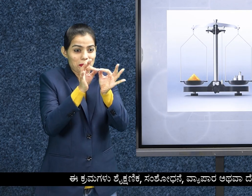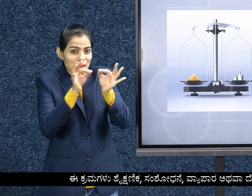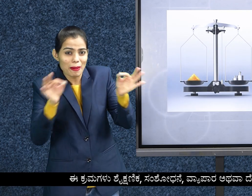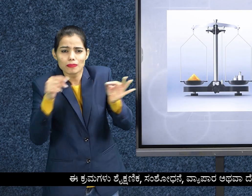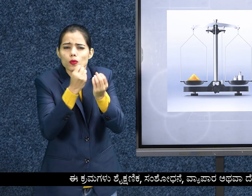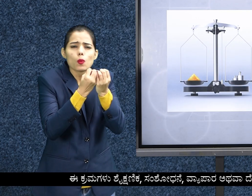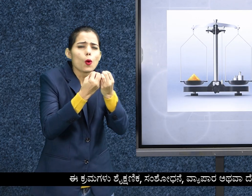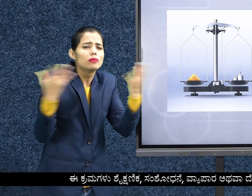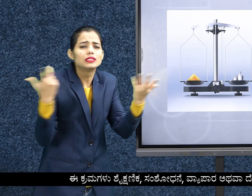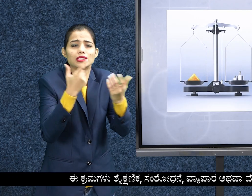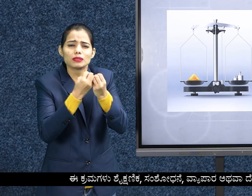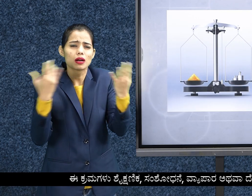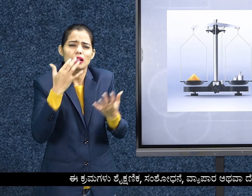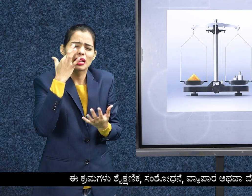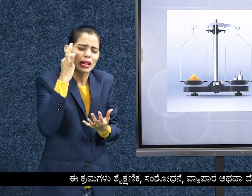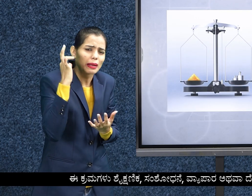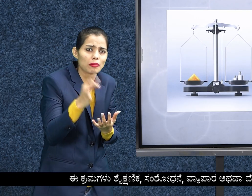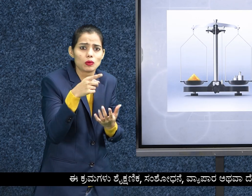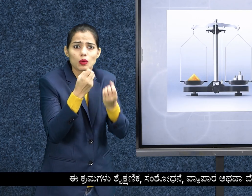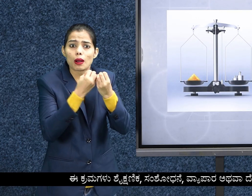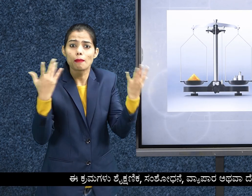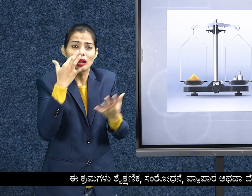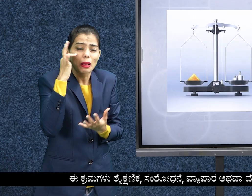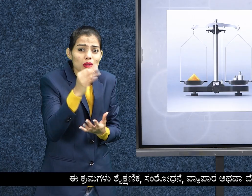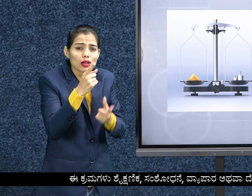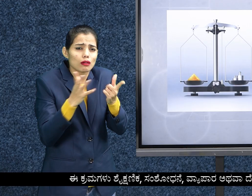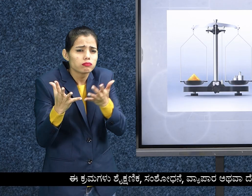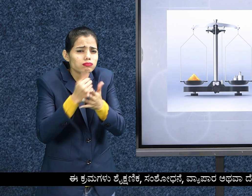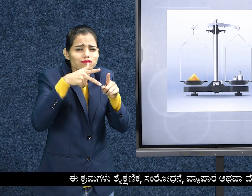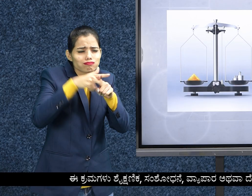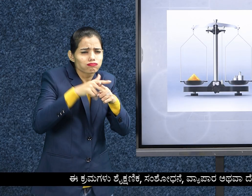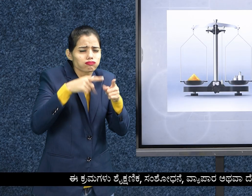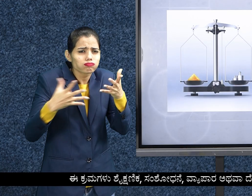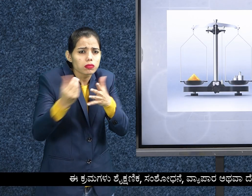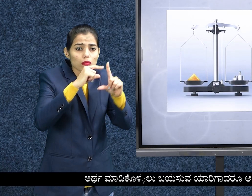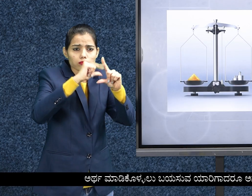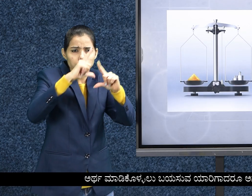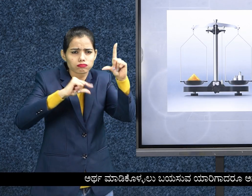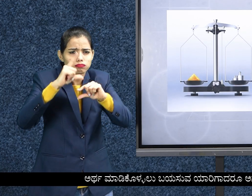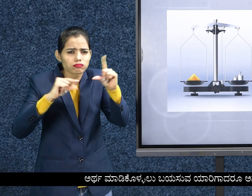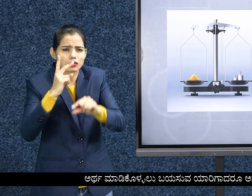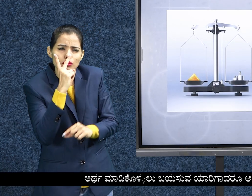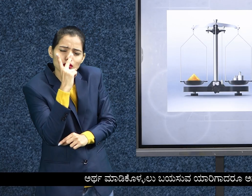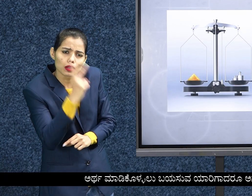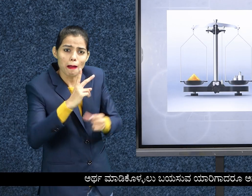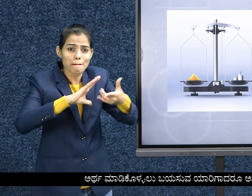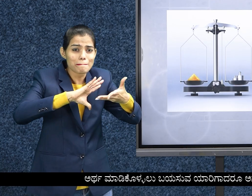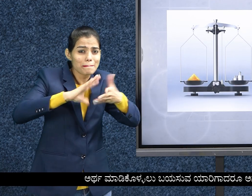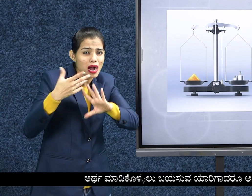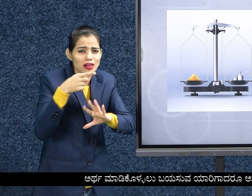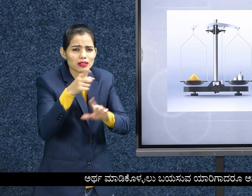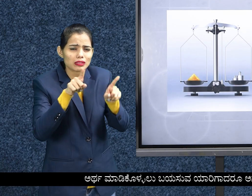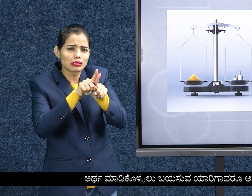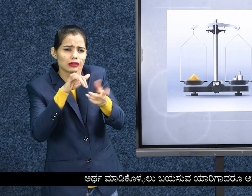ಈ ಕ್ರಮಗಳು ಶೈಕ್ಷಣಿಕ ಸಂಶೋಧನೆ, ವ್ಯಾಪಾರ ಅಥವಾ ದೈನಂದಿನ ಜೀವನದ ಸಂದರ್ಭದಲ್ಲಿ ಡೇಟಾವನ್ನ ಅರ್ಥ ಮಾಡಿಕೊಳ್ಳಲು ಬಯಸುವ